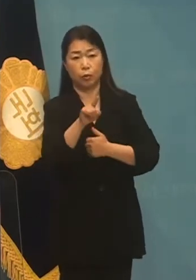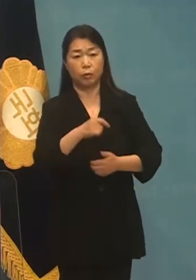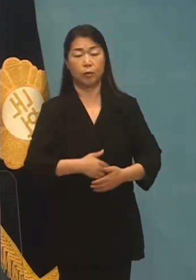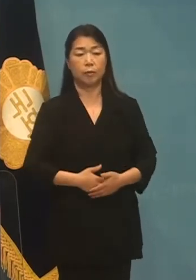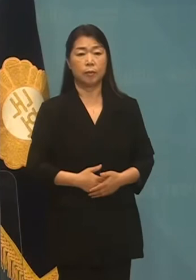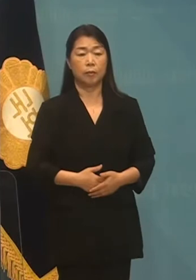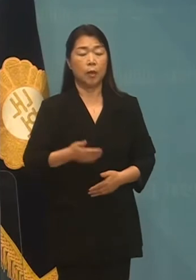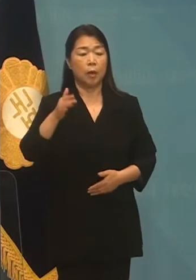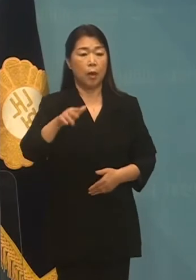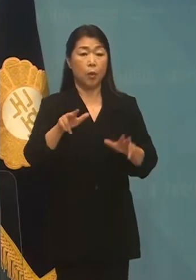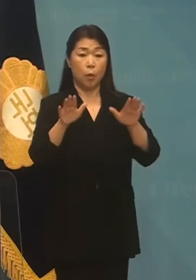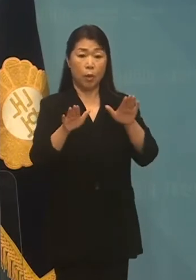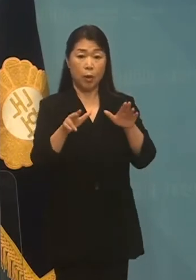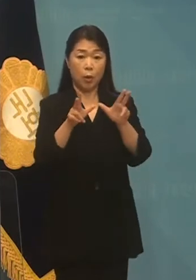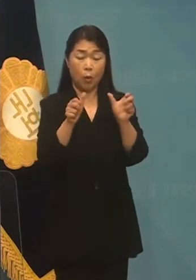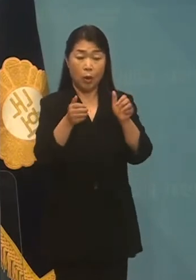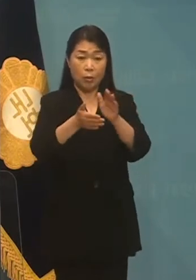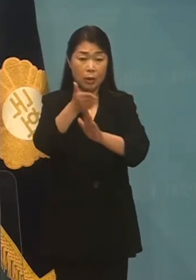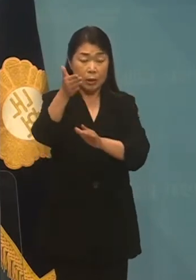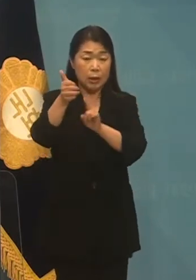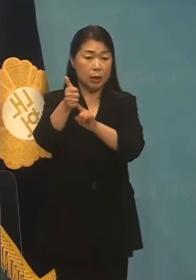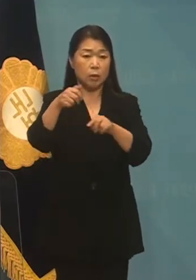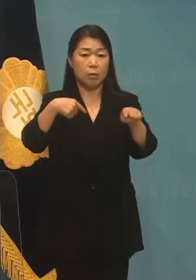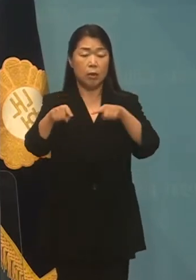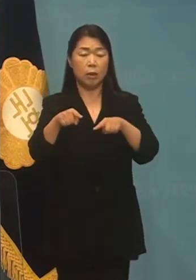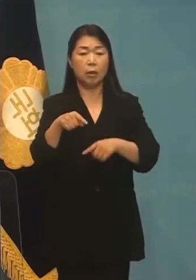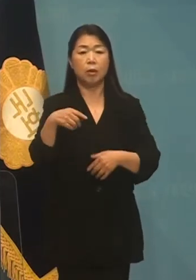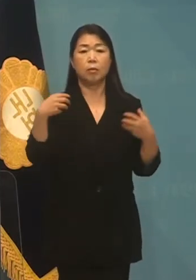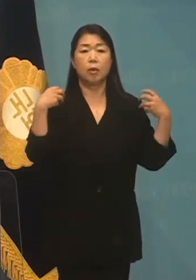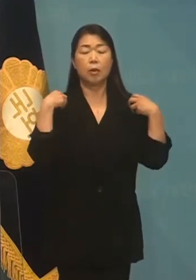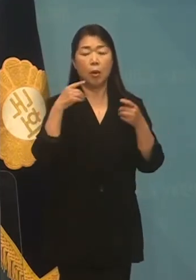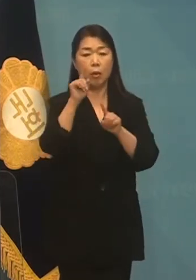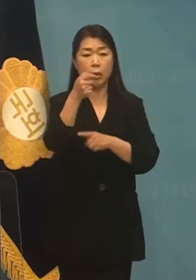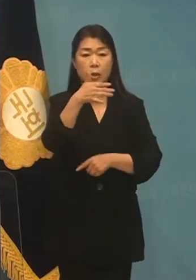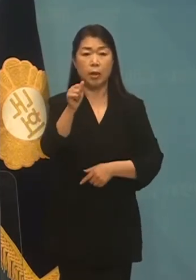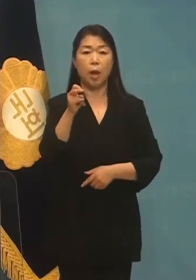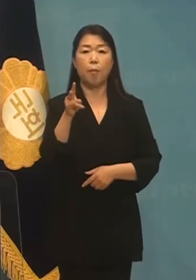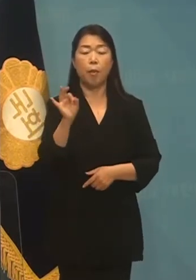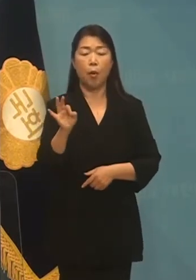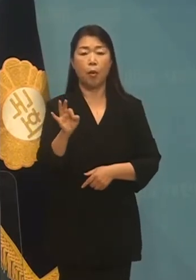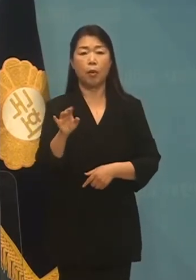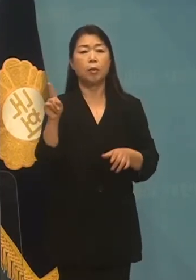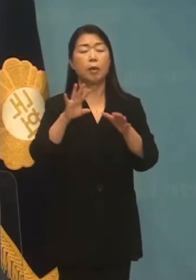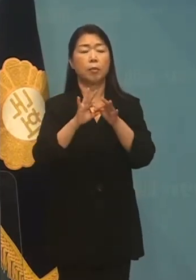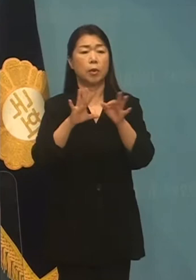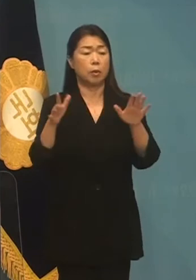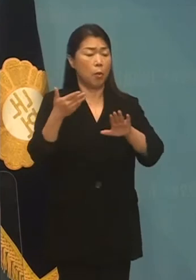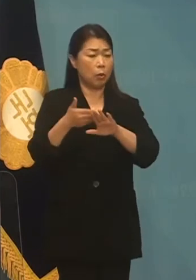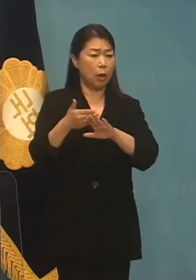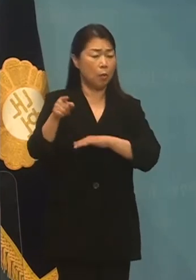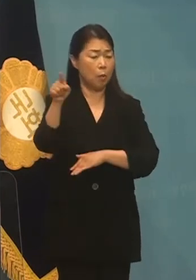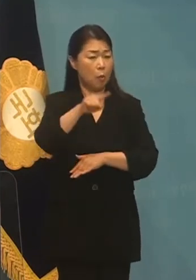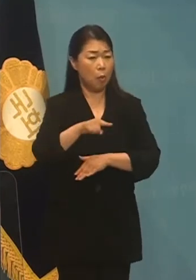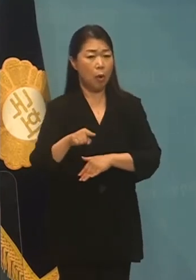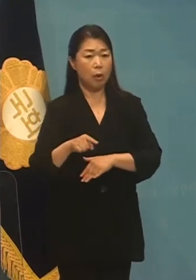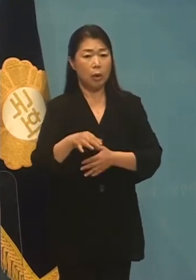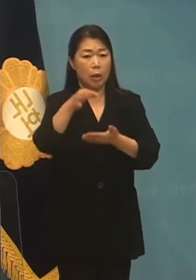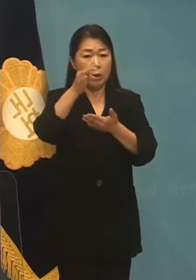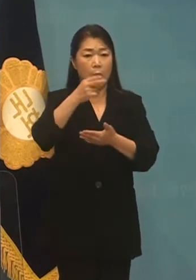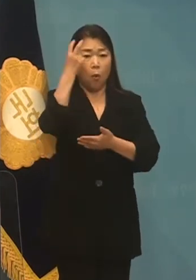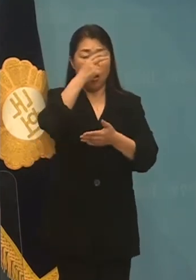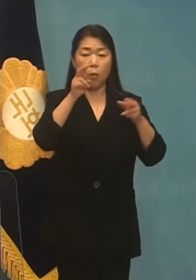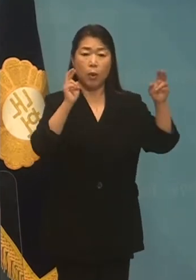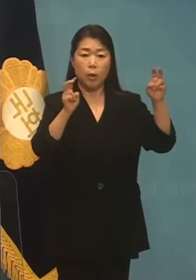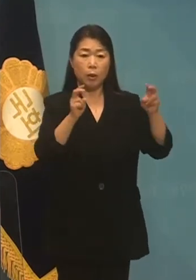이번에는 성남시나 이재명 후보와 무관한 하나은행 컨소시엄의